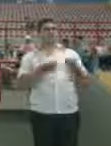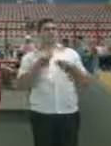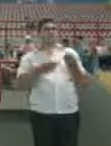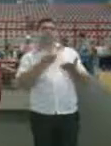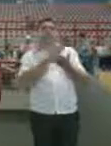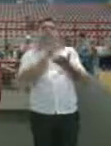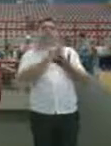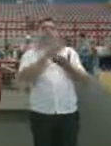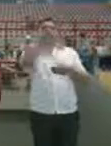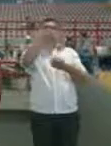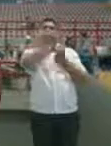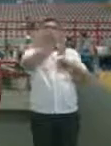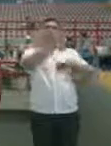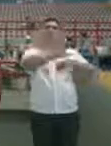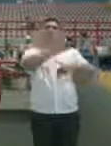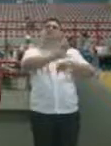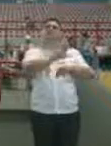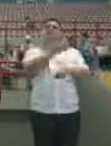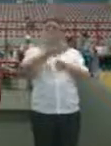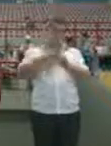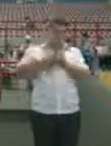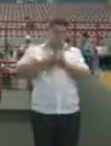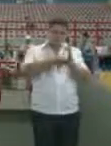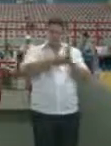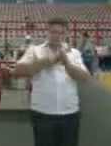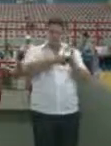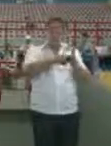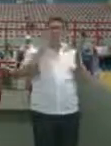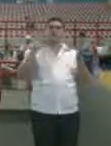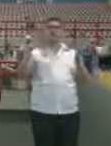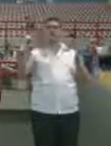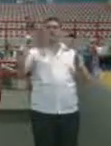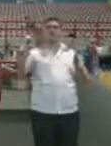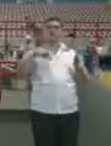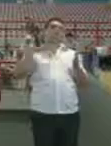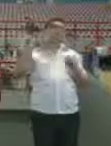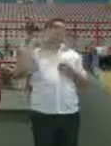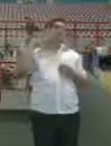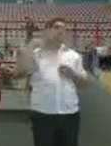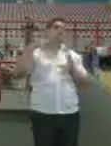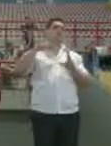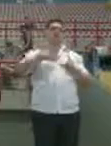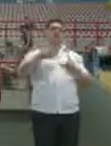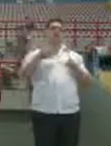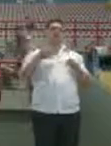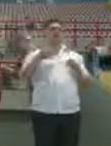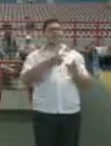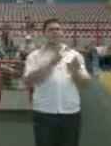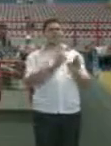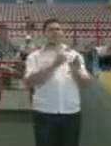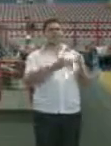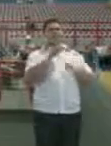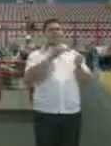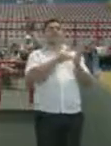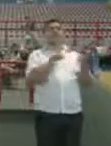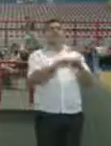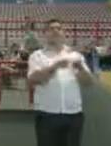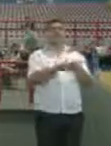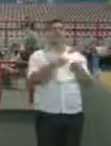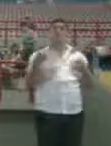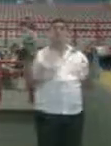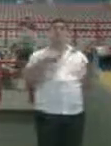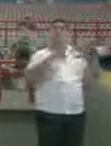Estado na atividade de produção, foi muito pressionado pelo FMI, pelo Banco Mundial, para poder privatizar esse setor. Nós privatizamos